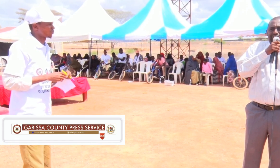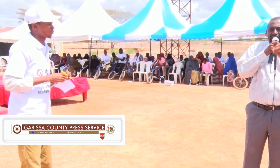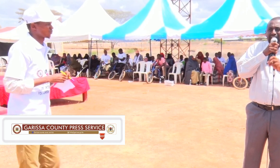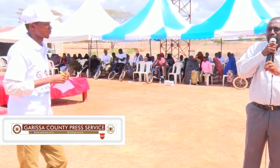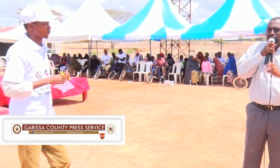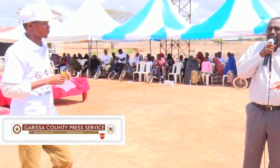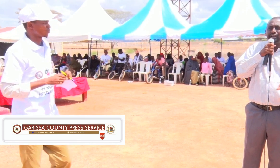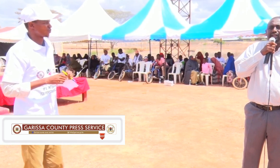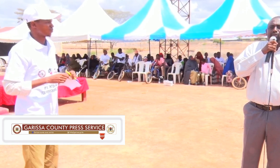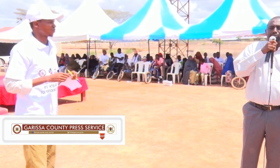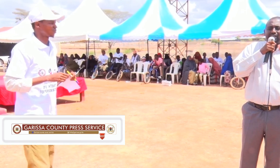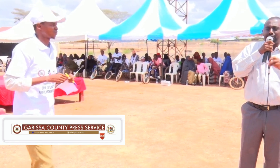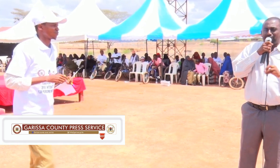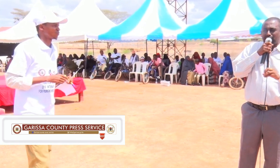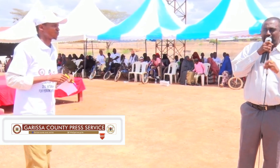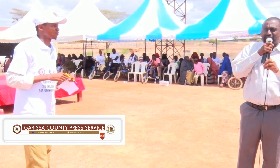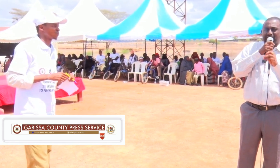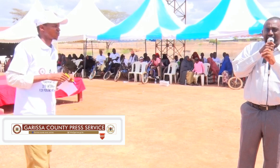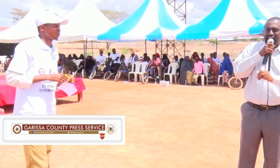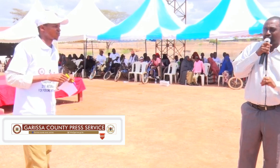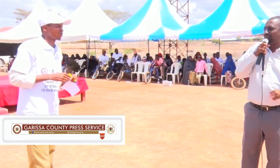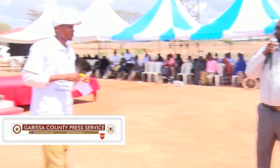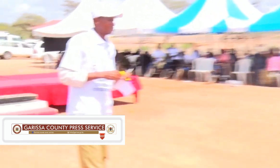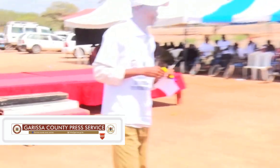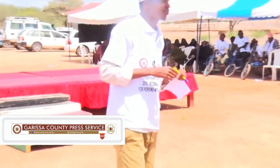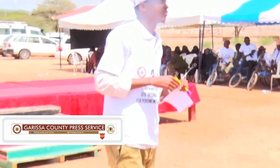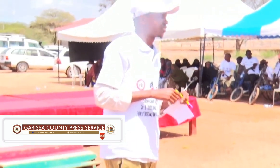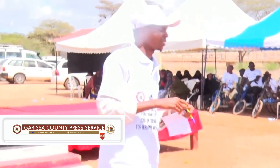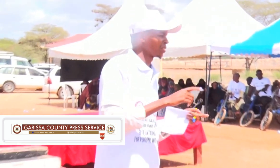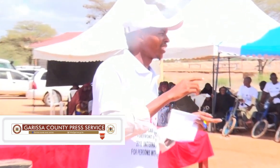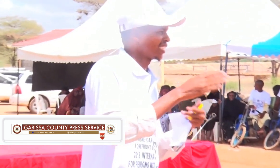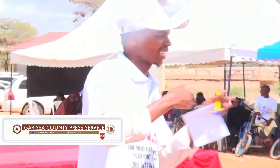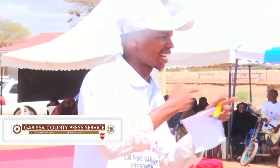dadka af yaqaano joogaan oo markaan imaano aan service heli karo.